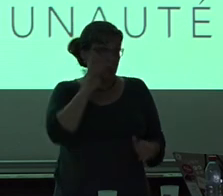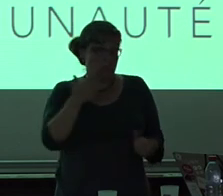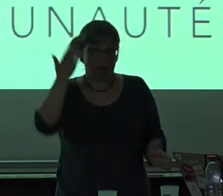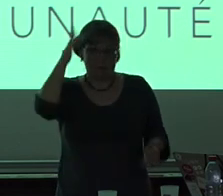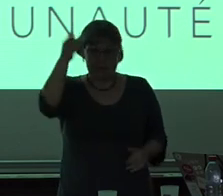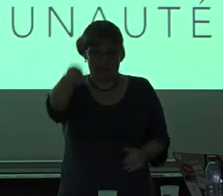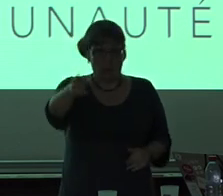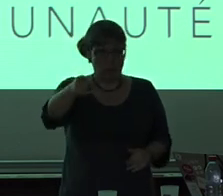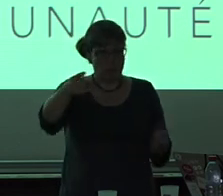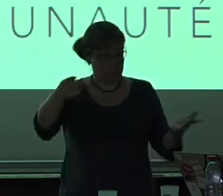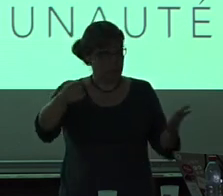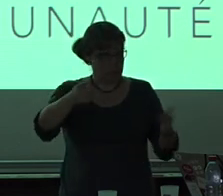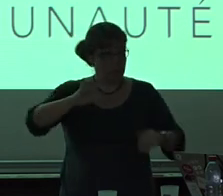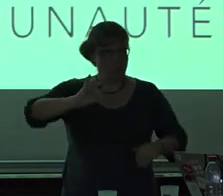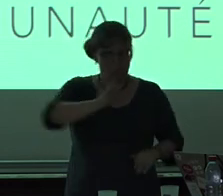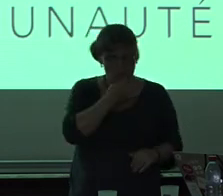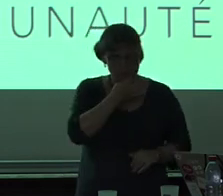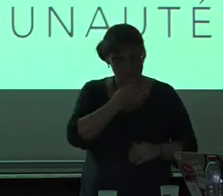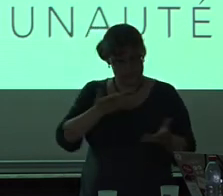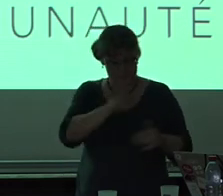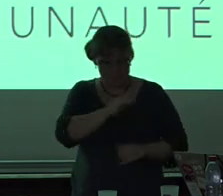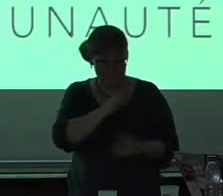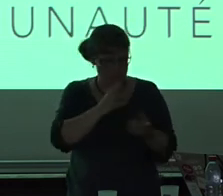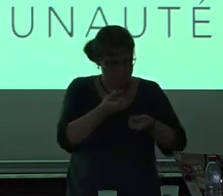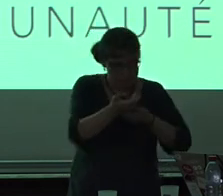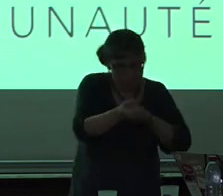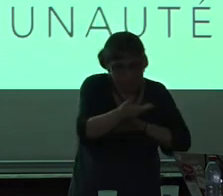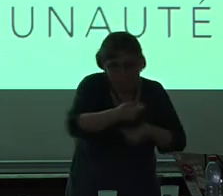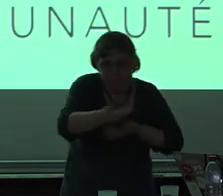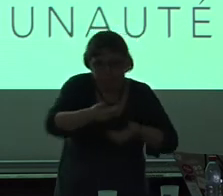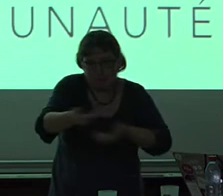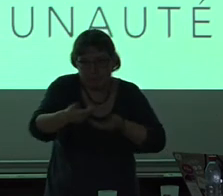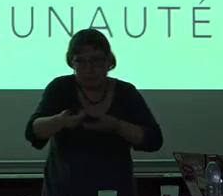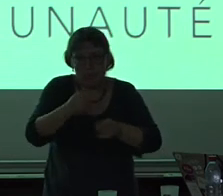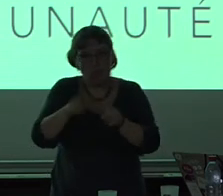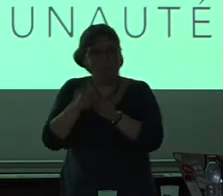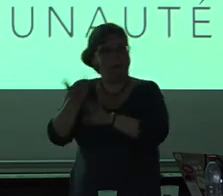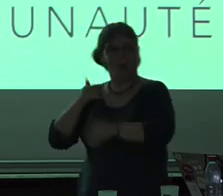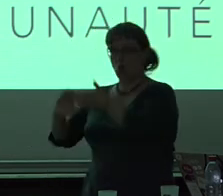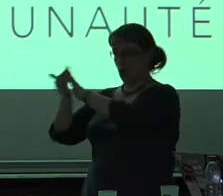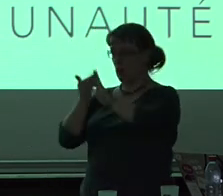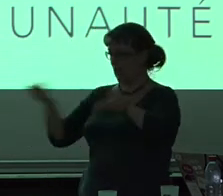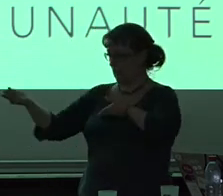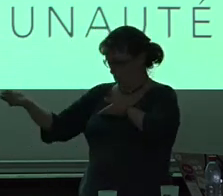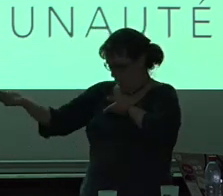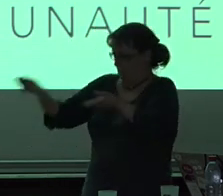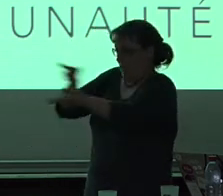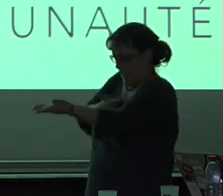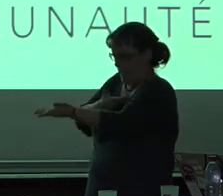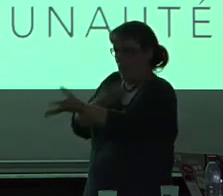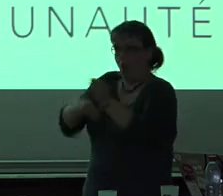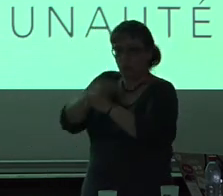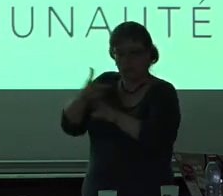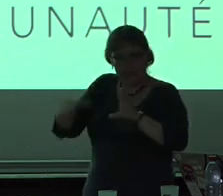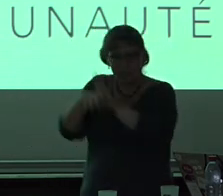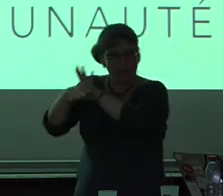partagez vos connaissances, vous contribuez à la communauté. Vous rendez à la communauté ce qu'elle vous a donné, mais au-delà de ça, vous contribuez à la rendre meilleure.